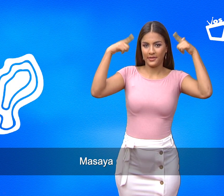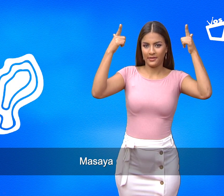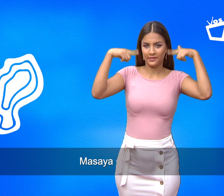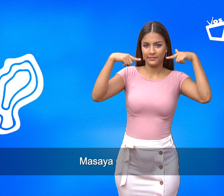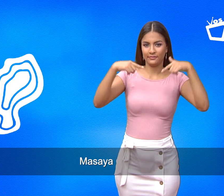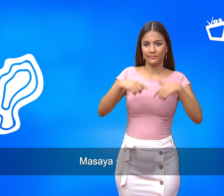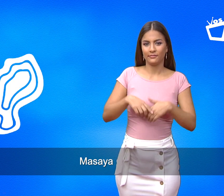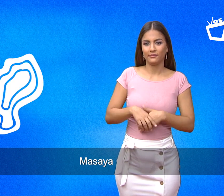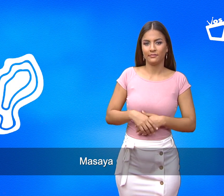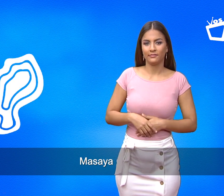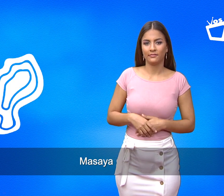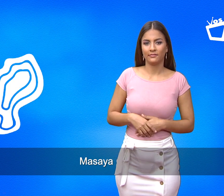y más allá